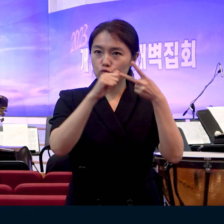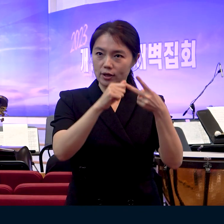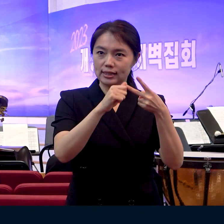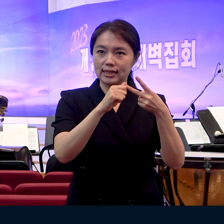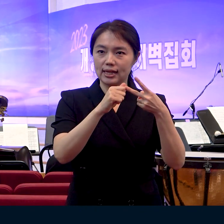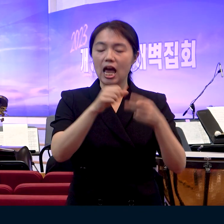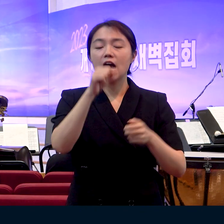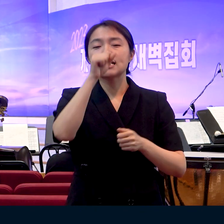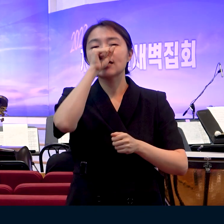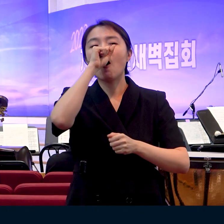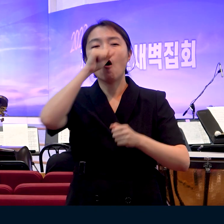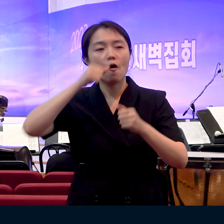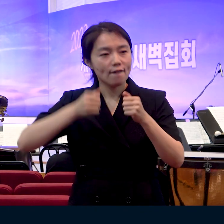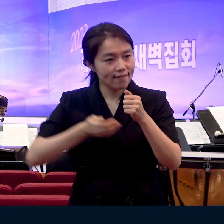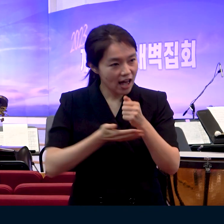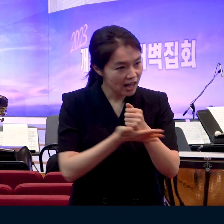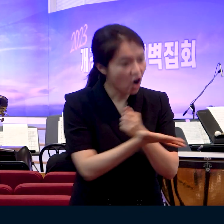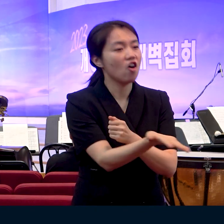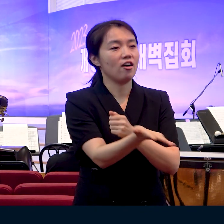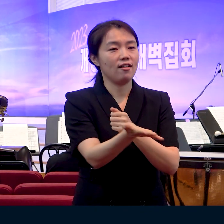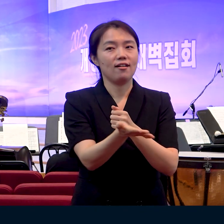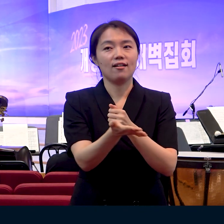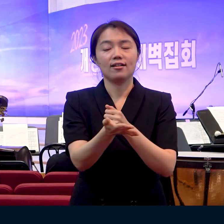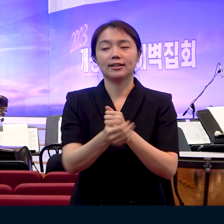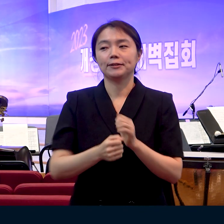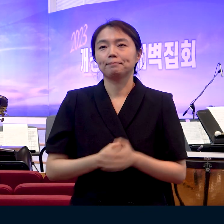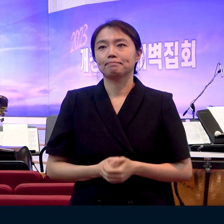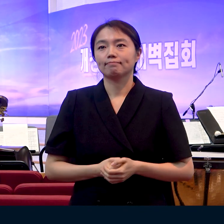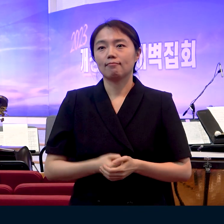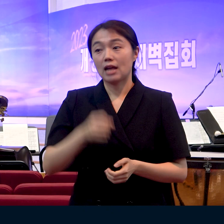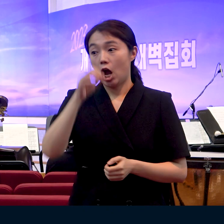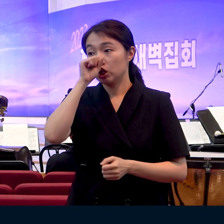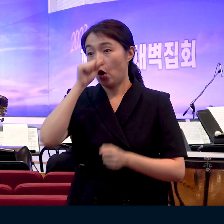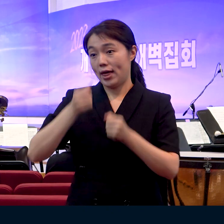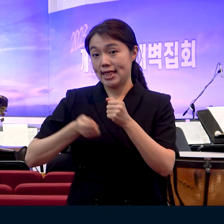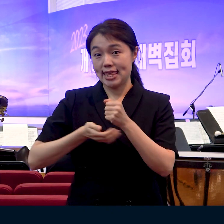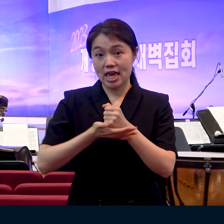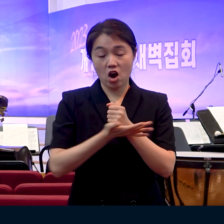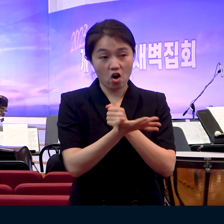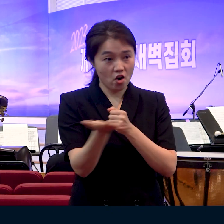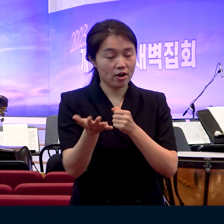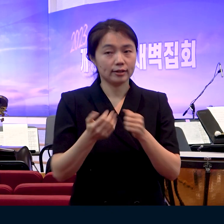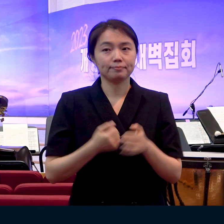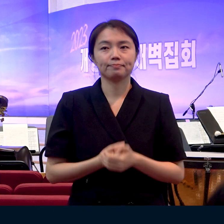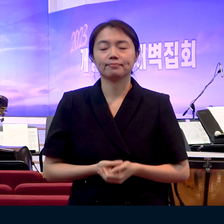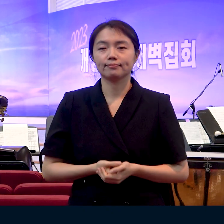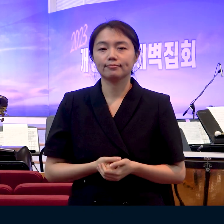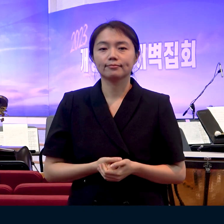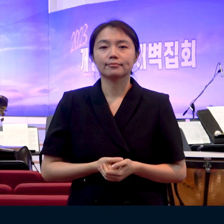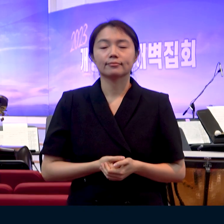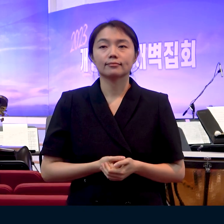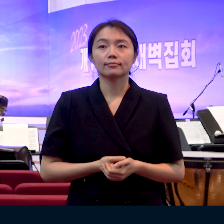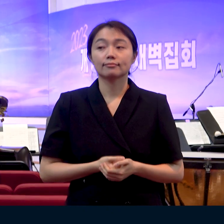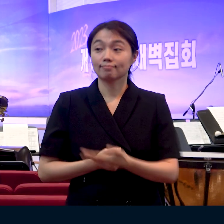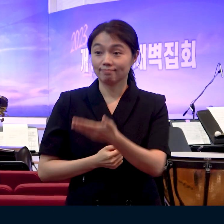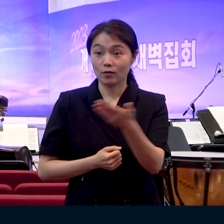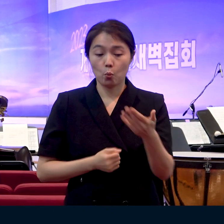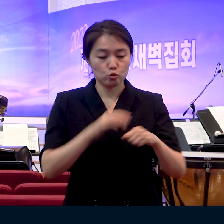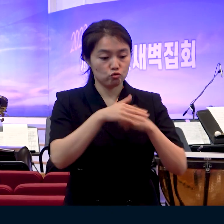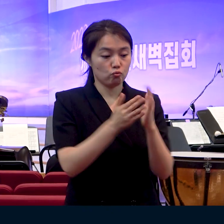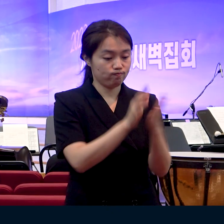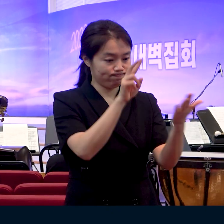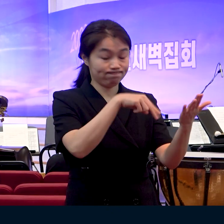선한 영향력으로라는 것입니다. 선한 영향력으로. 여러분, 성경에